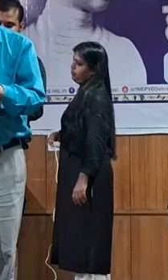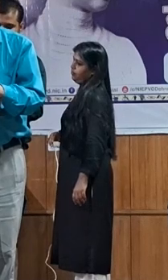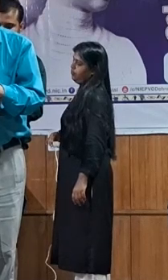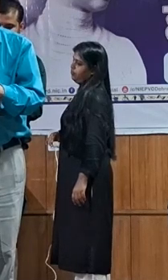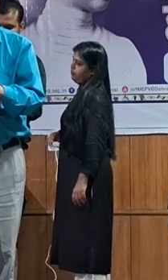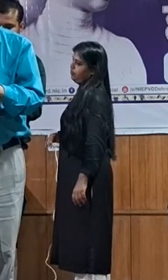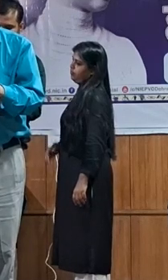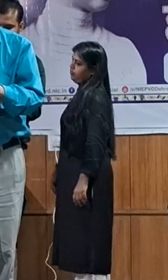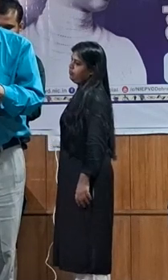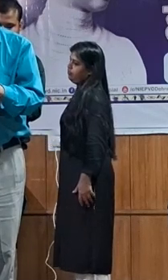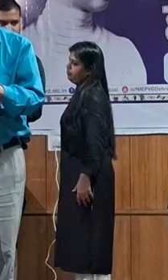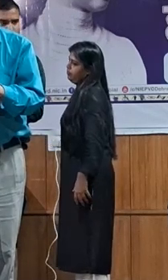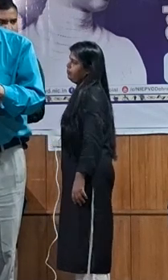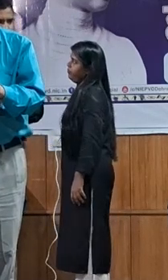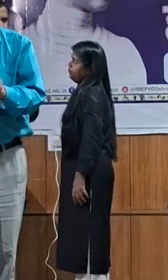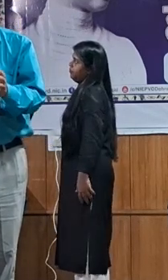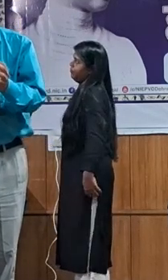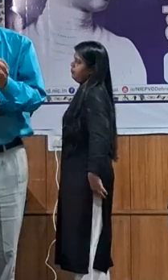आशा के